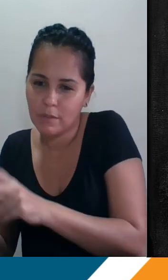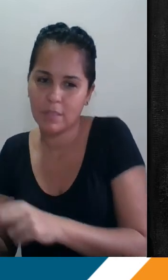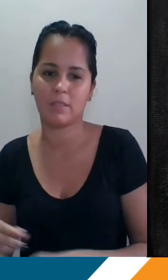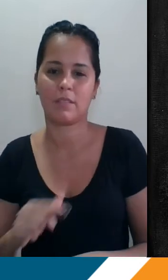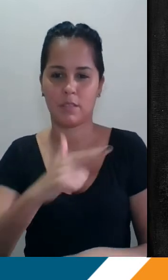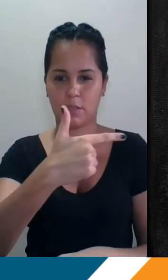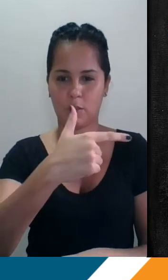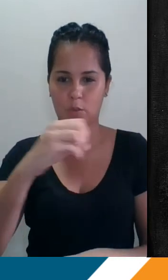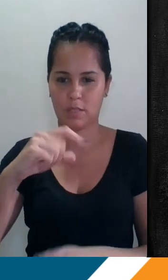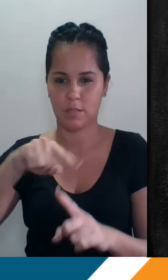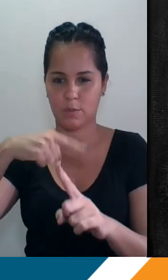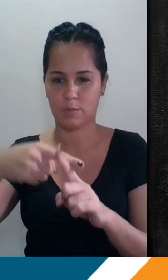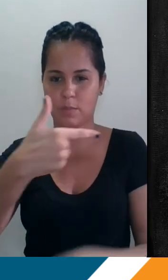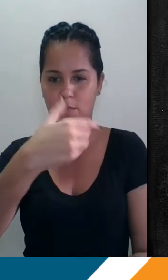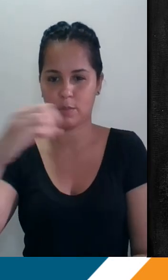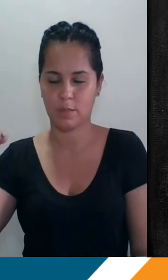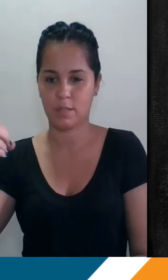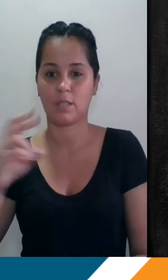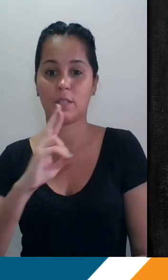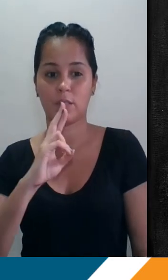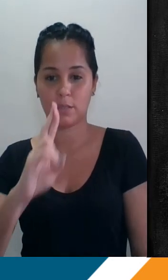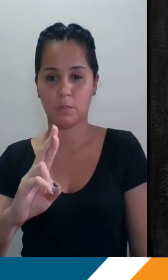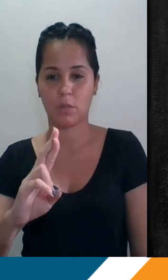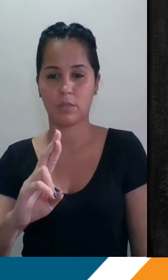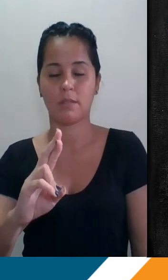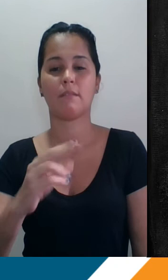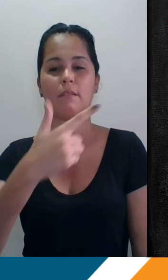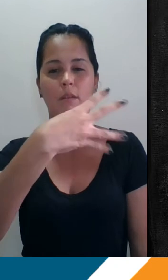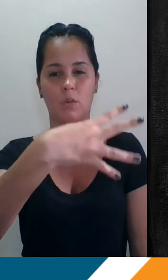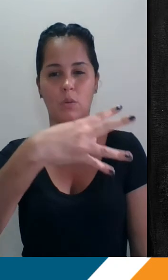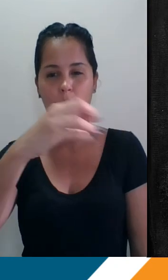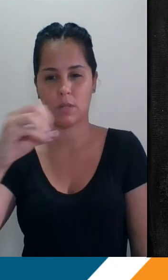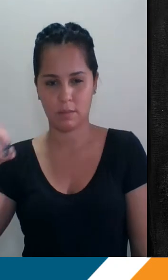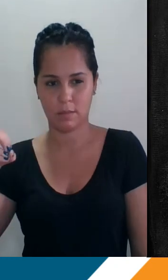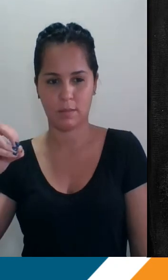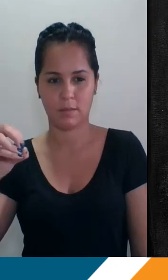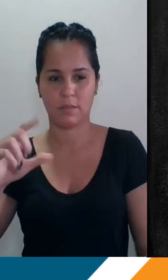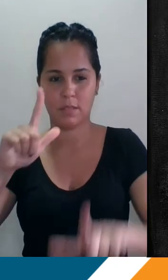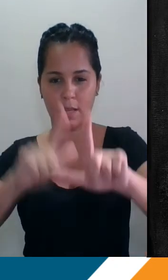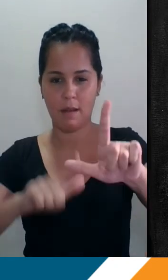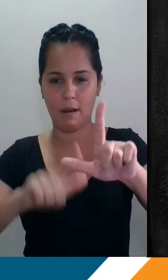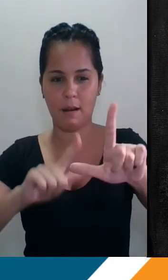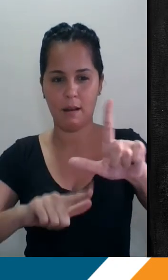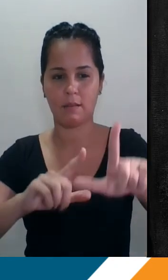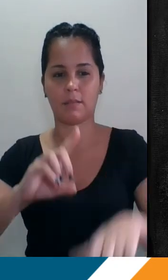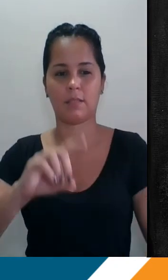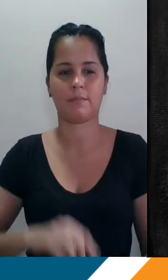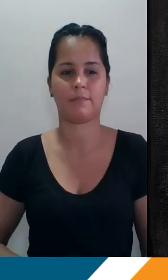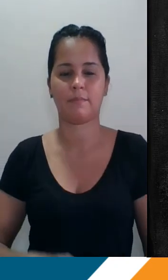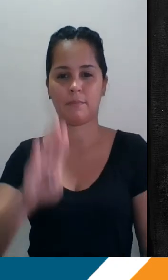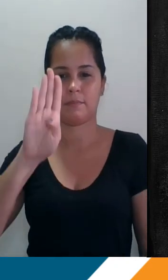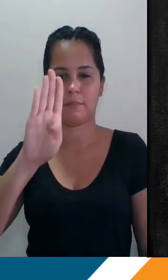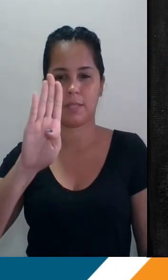200, que dá R$400. Então, a resposta dessa questão vai ser o item B. Então, essas duas questões que eu